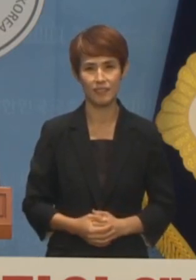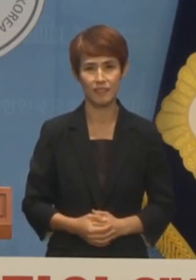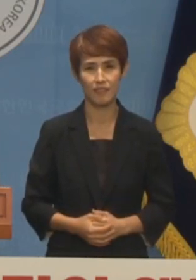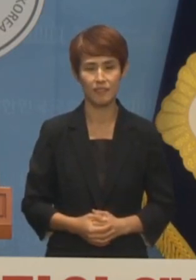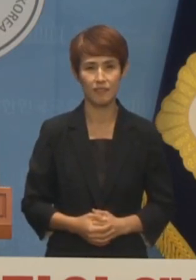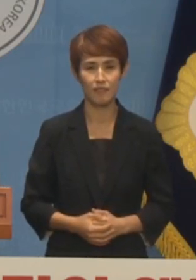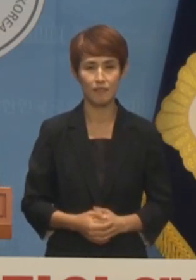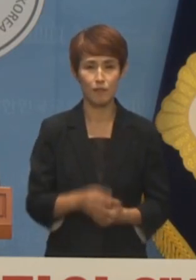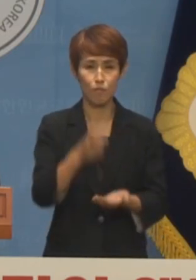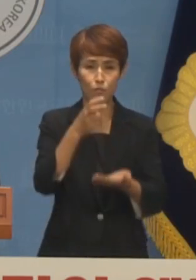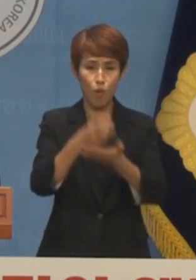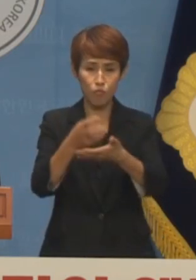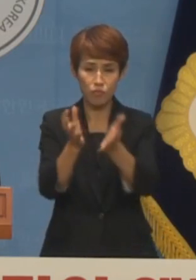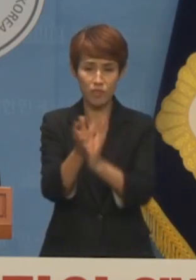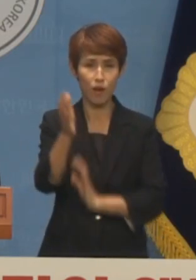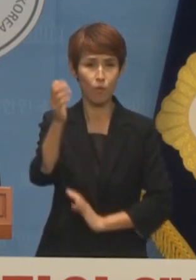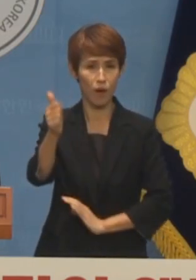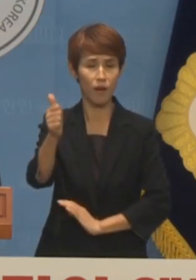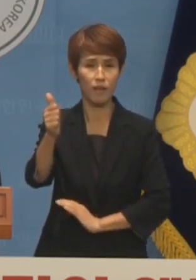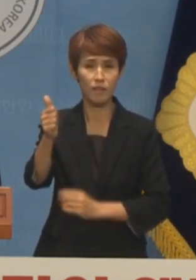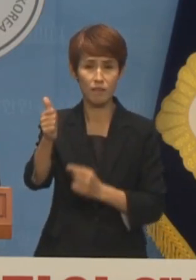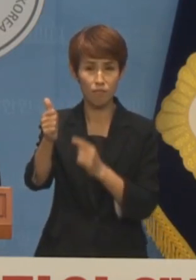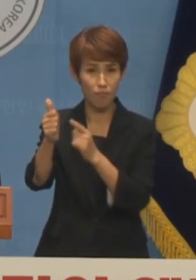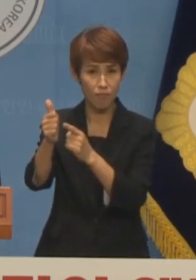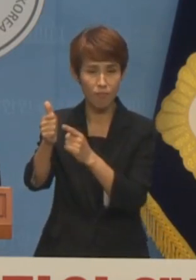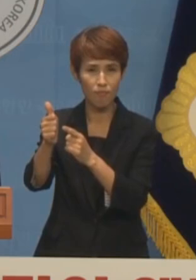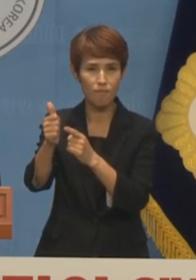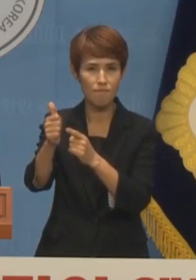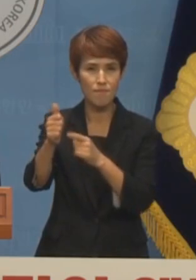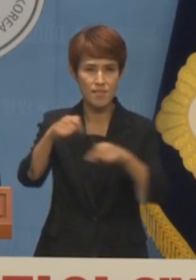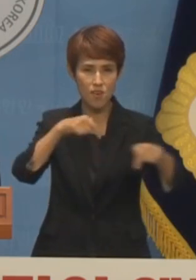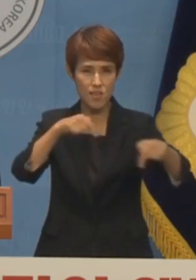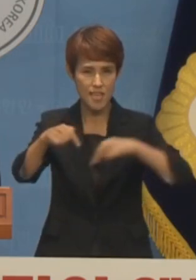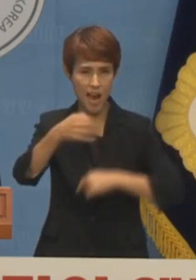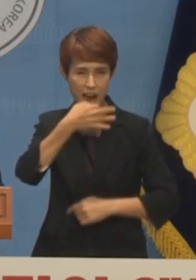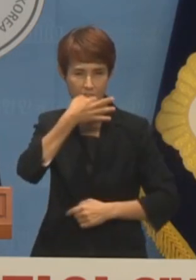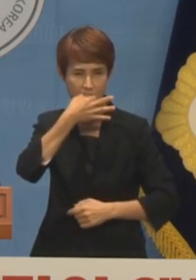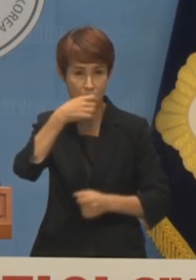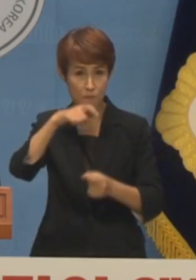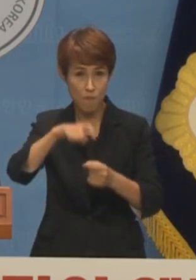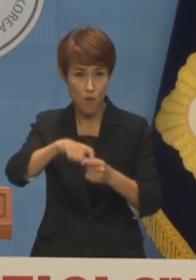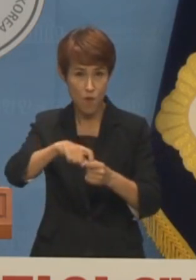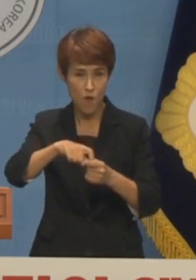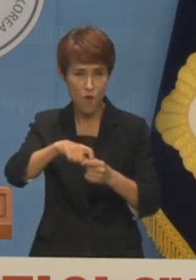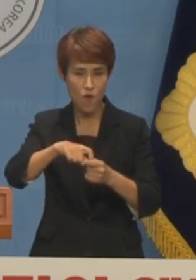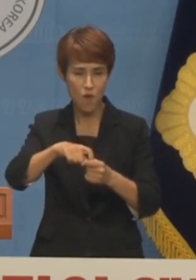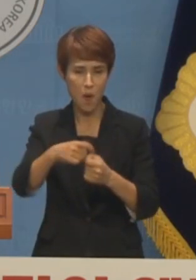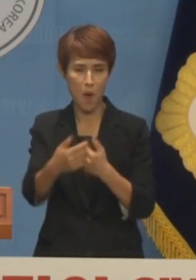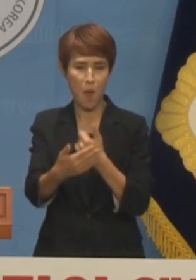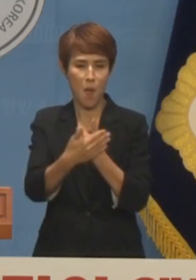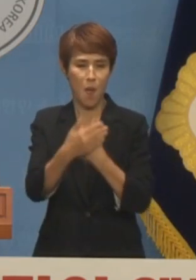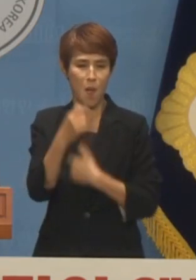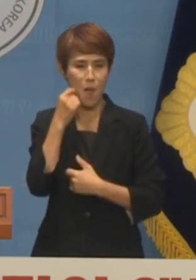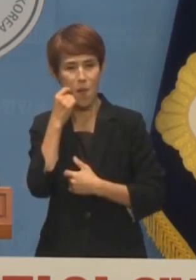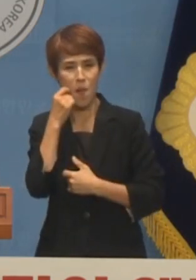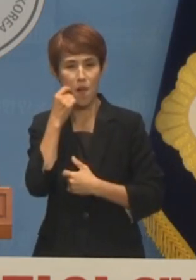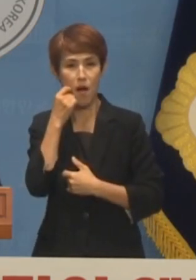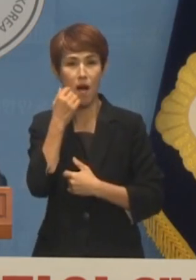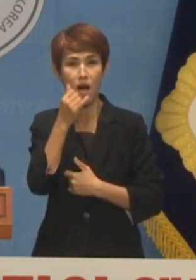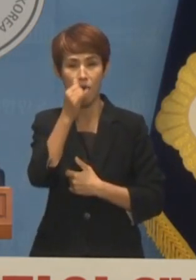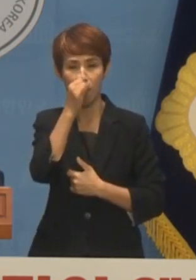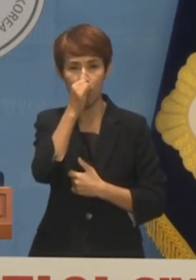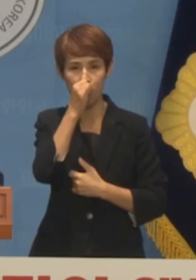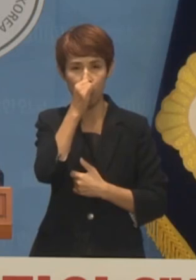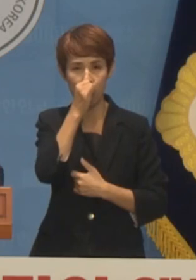현직 법무부 장관이 자신의 정치적 야망을 위해서 자신에게 우호적인 여론 조성을 목적으로 하는